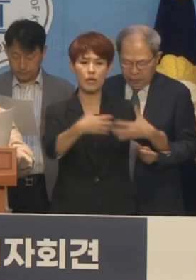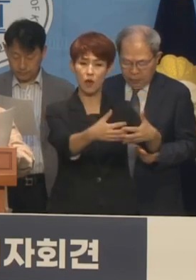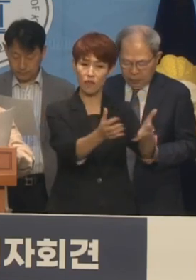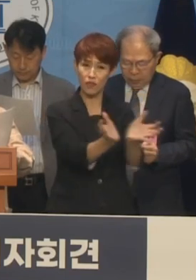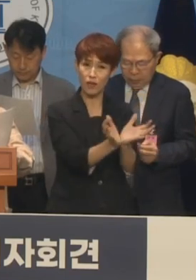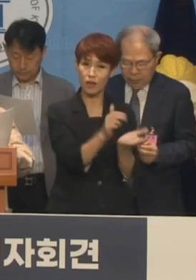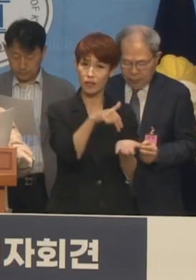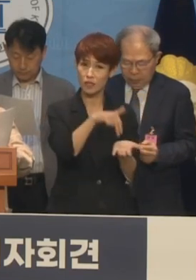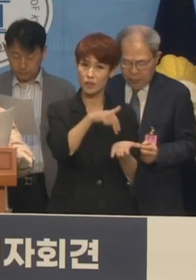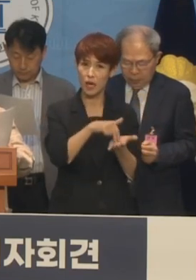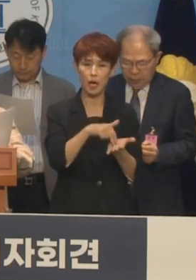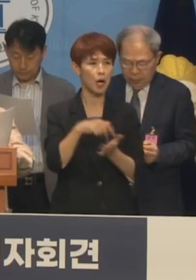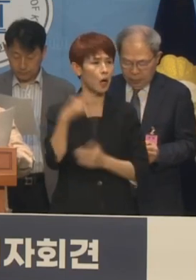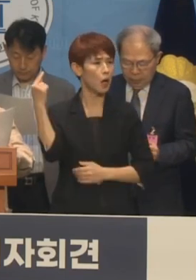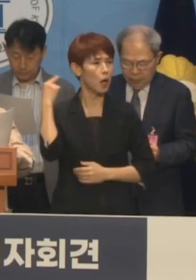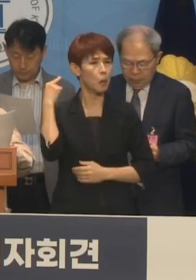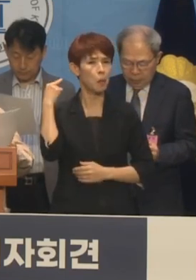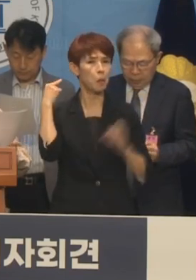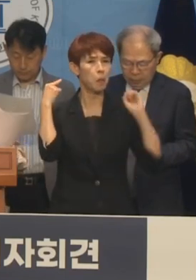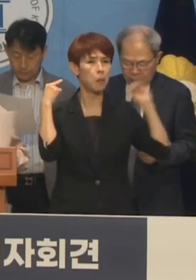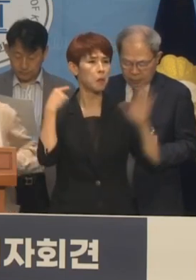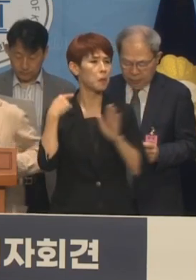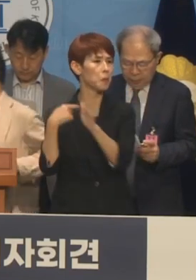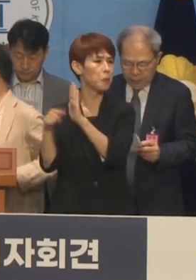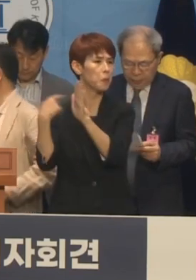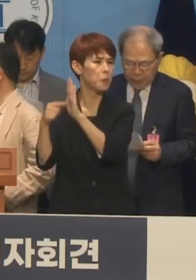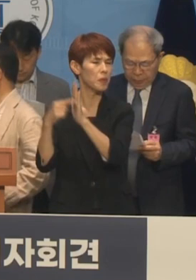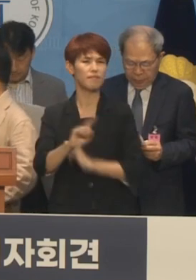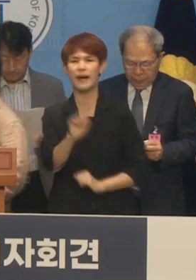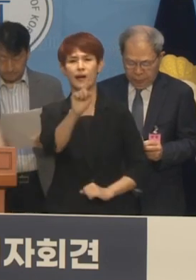여당에게는 마이동풍일 뿐이었다.